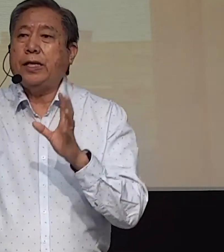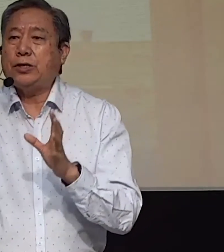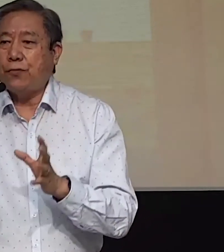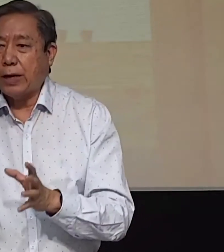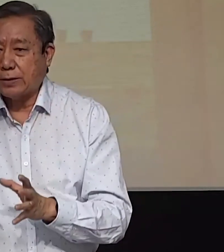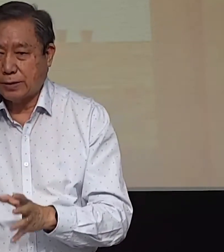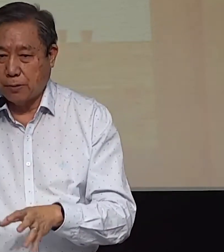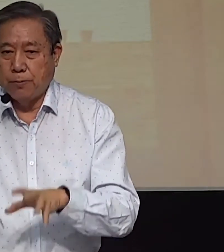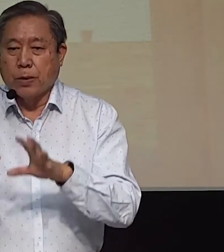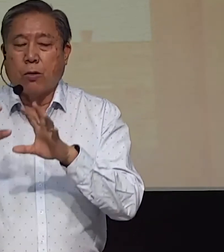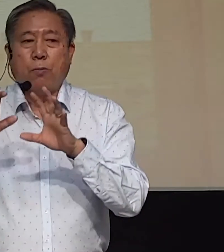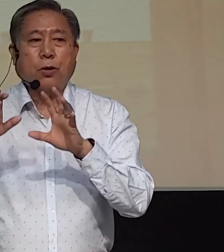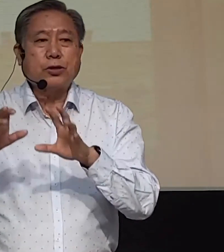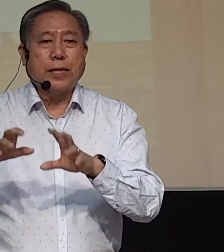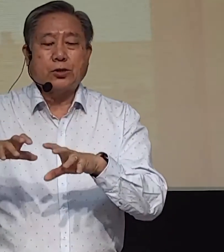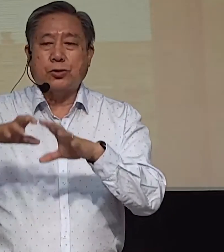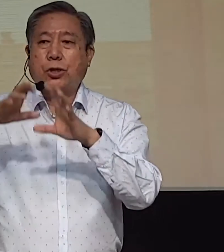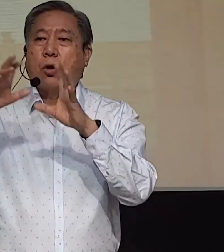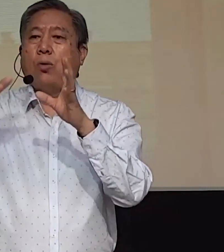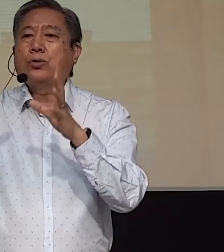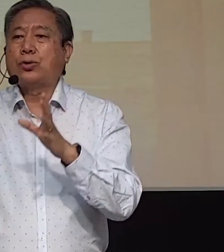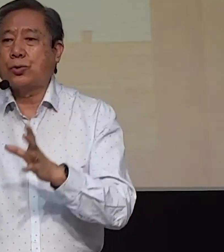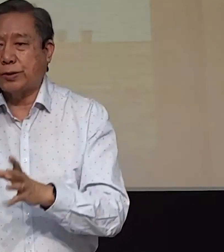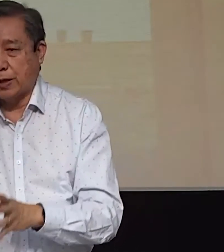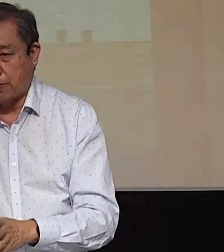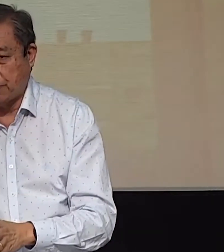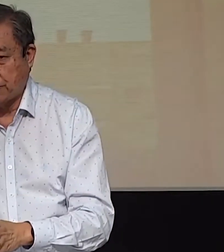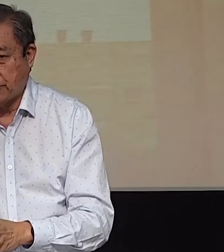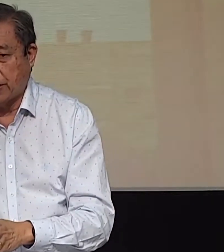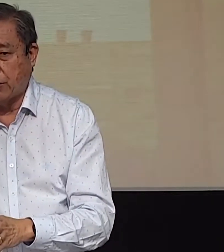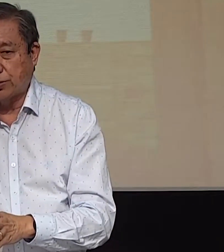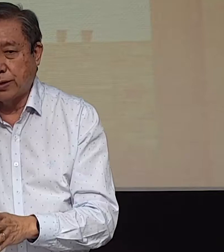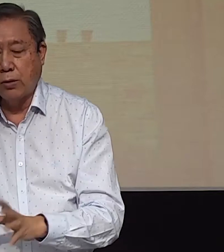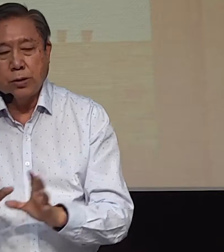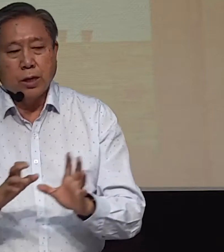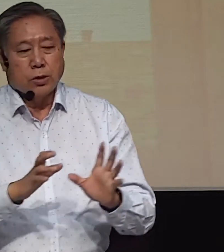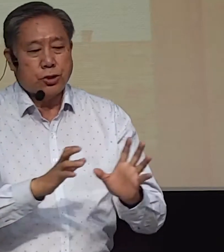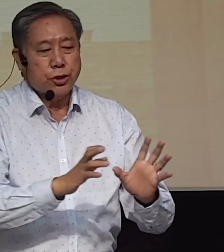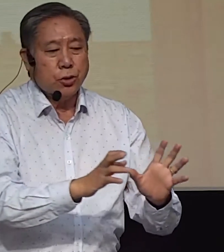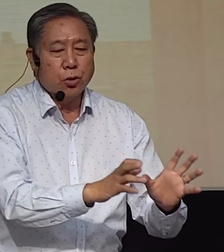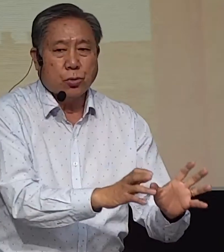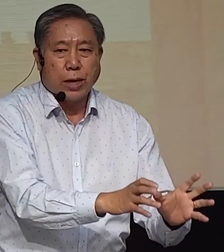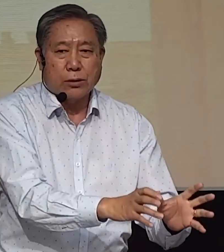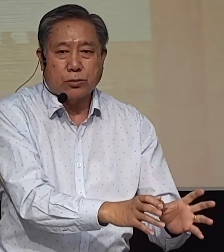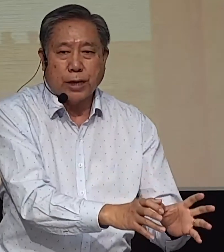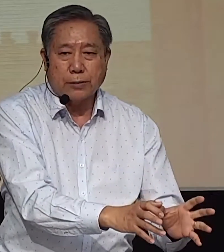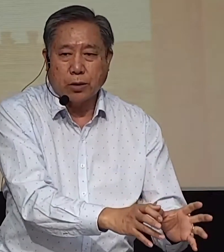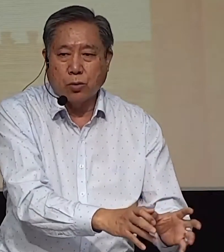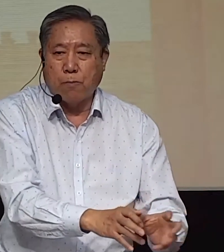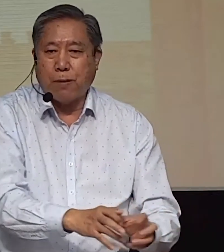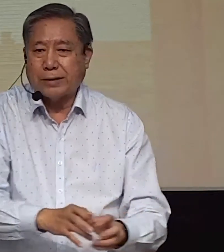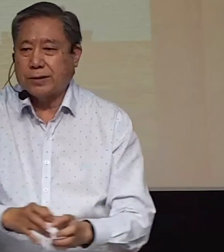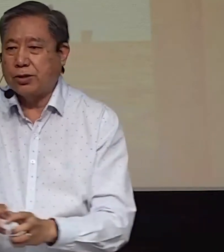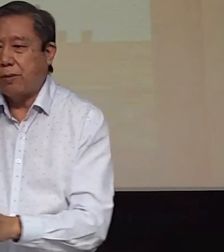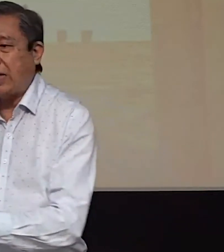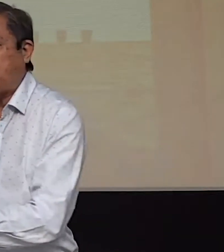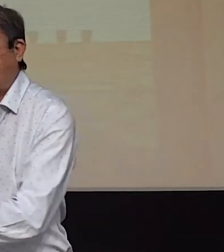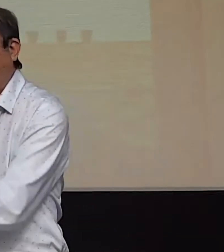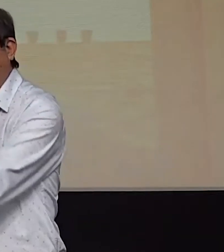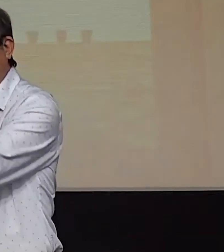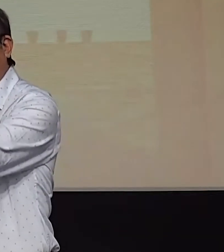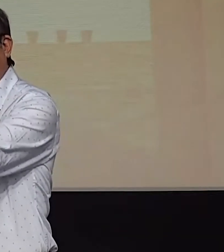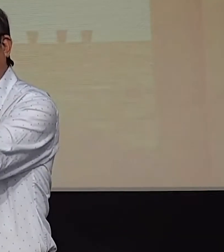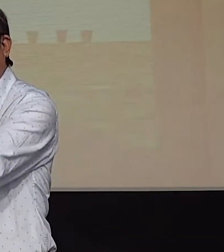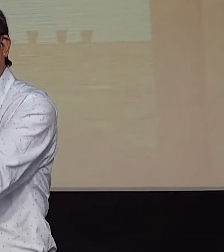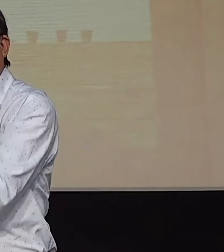de edificação, um processo de construção. Deus não tirou do lado de Adão, num passe de